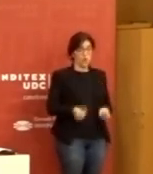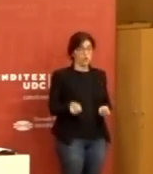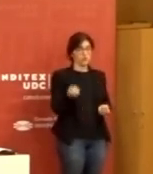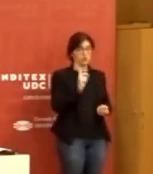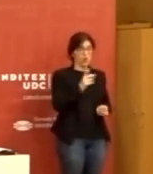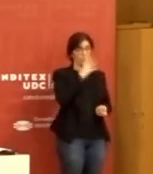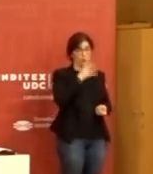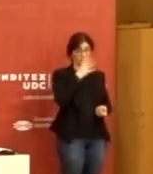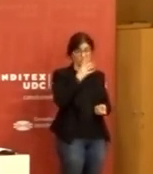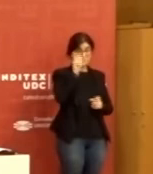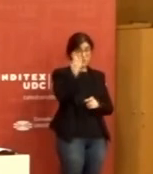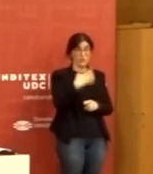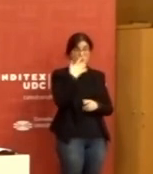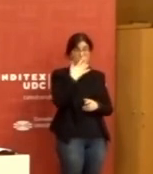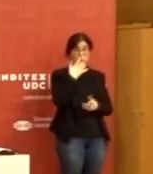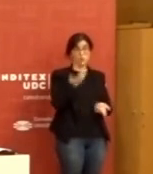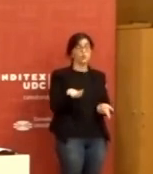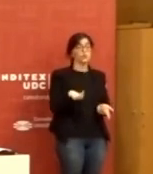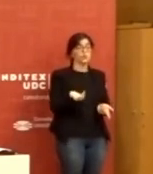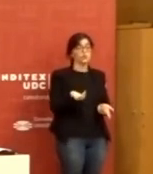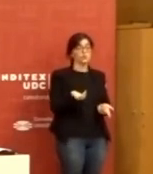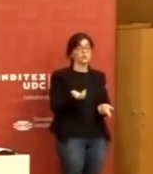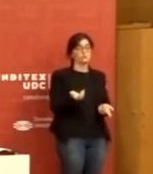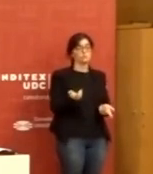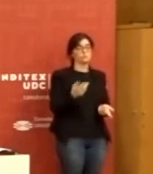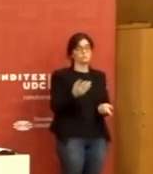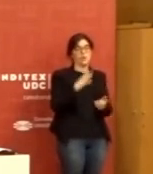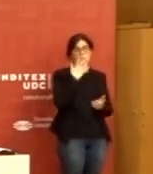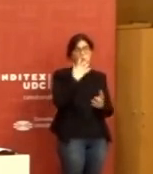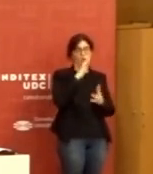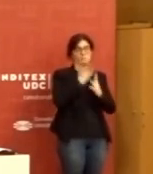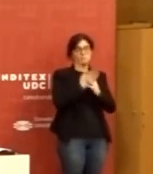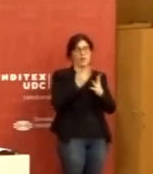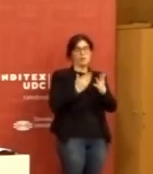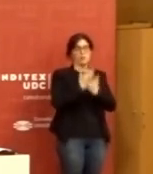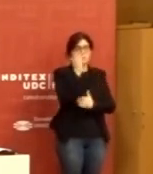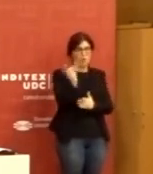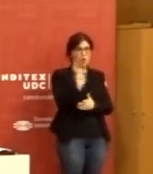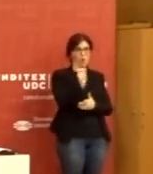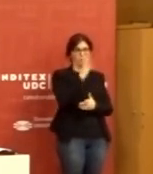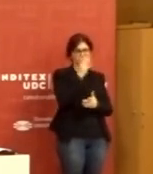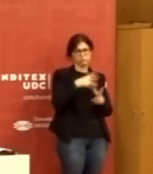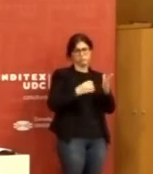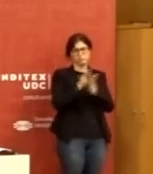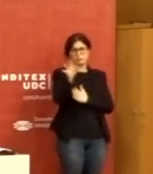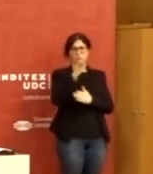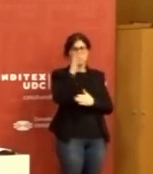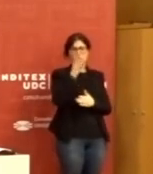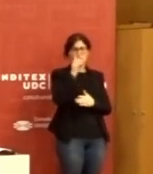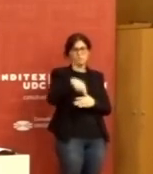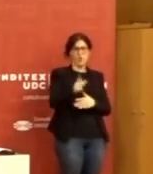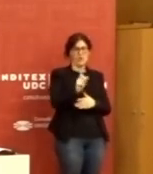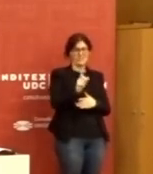persona que al final hay que decirle a una persona a mitad de curso no, cambia de sitio porque no...